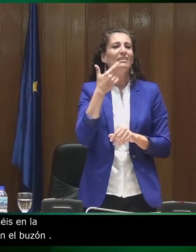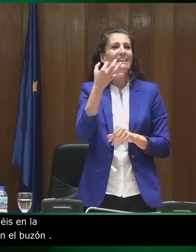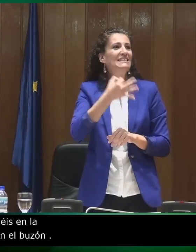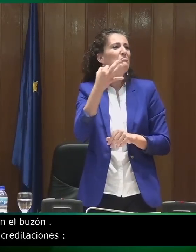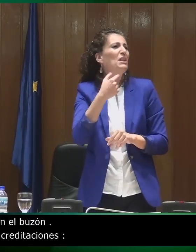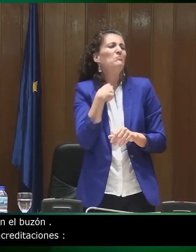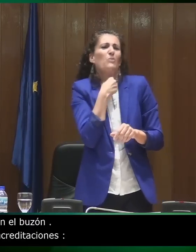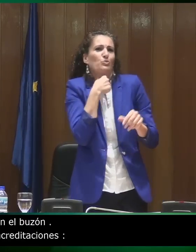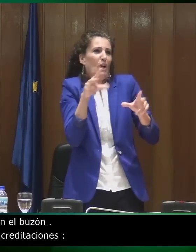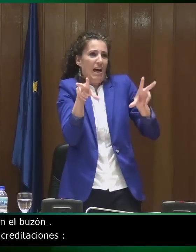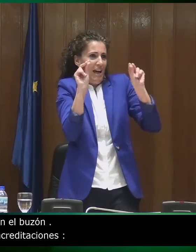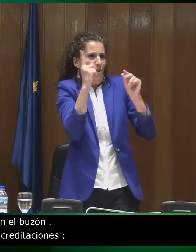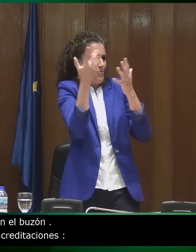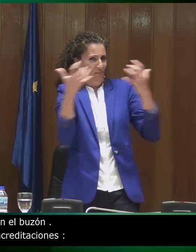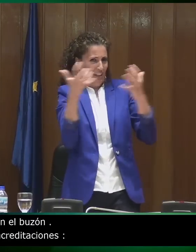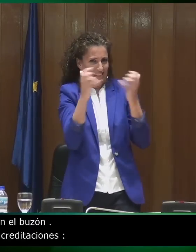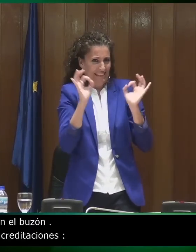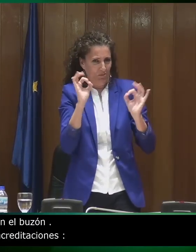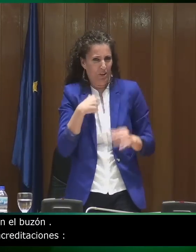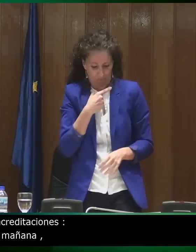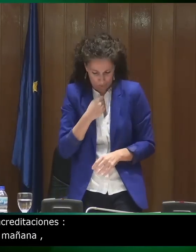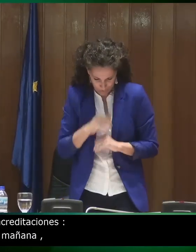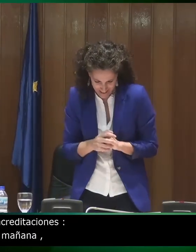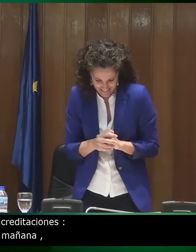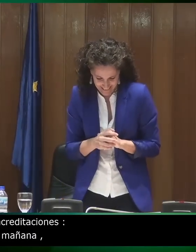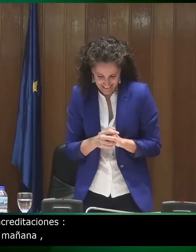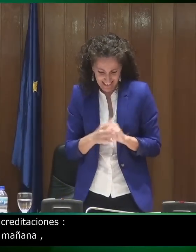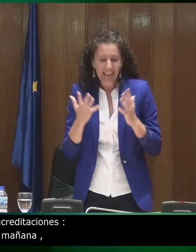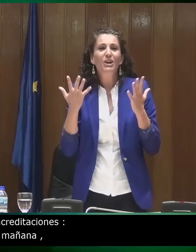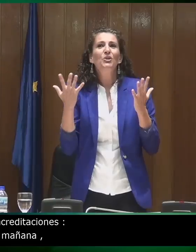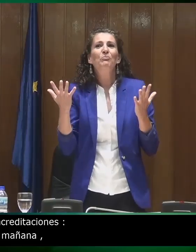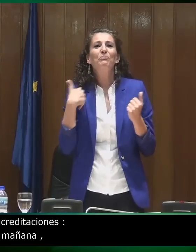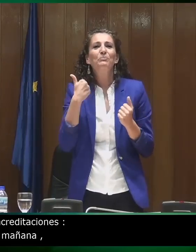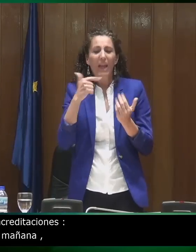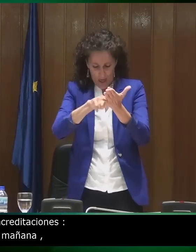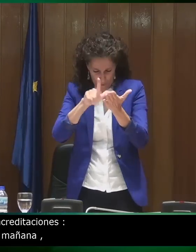Por último, a mí siempre me gusta terminar con una frase.